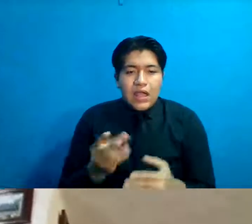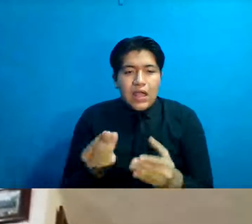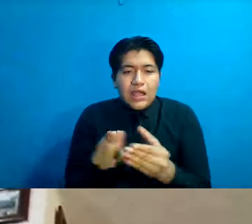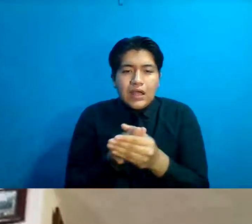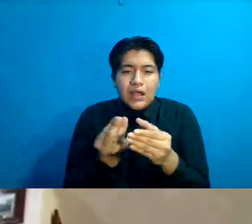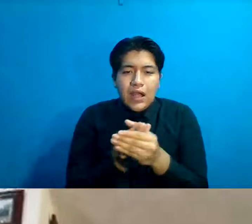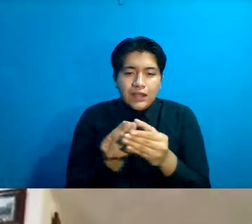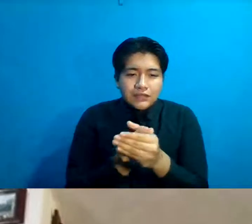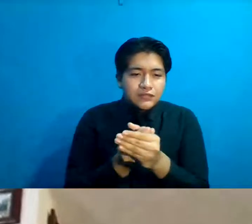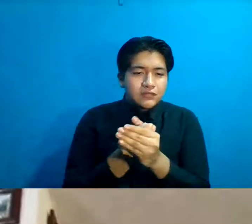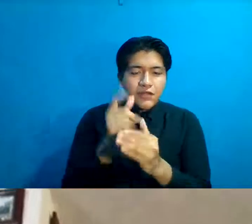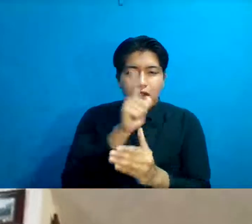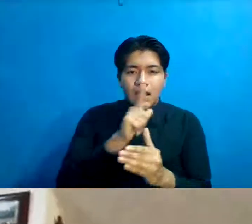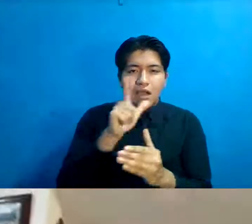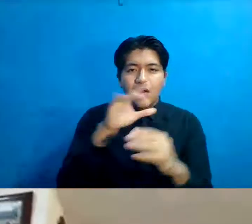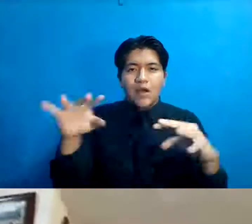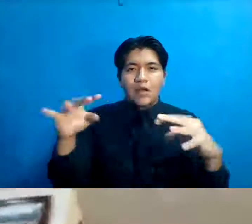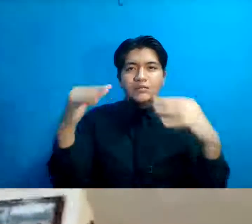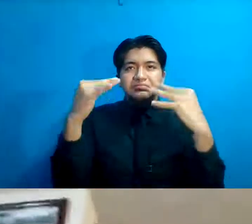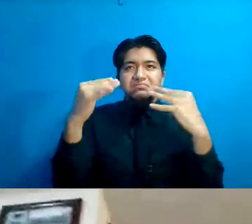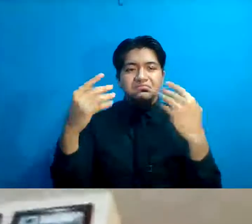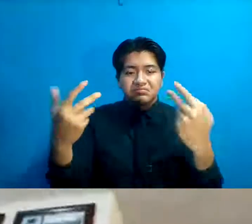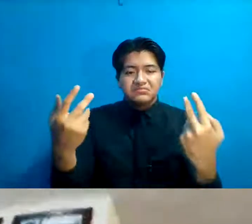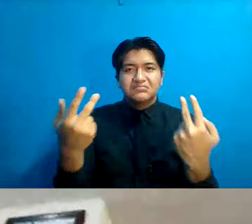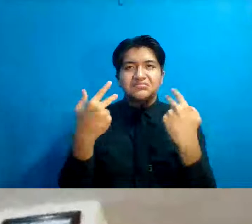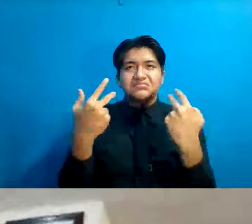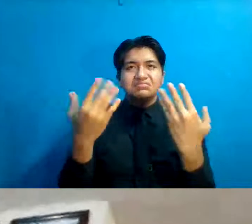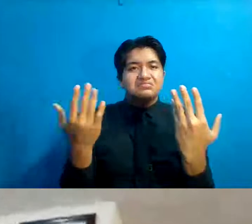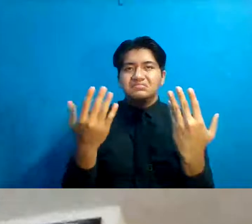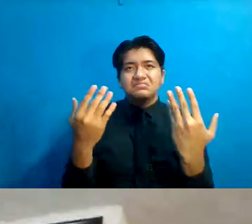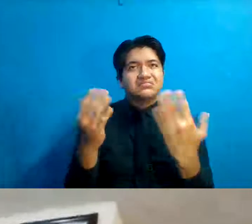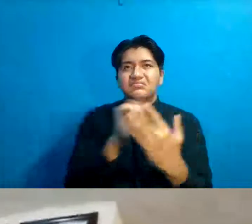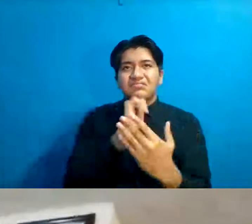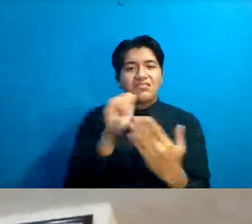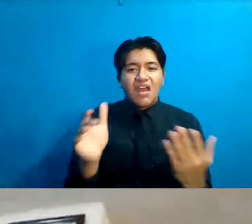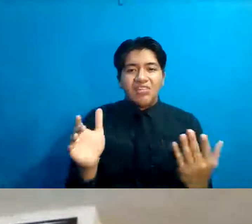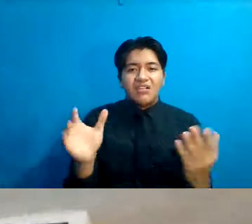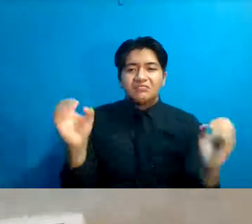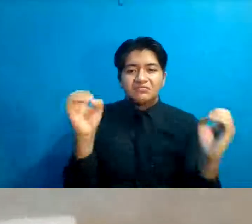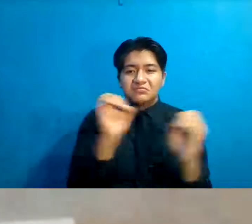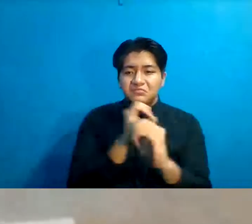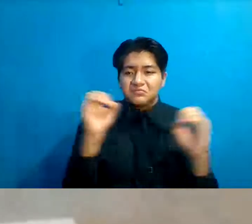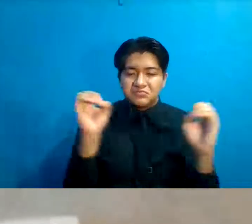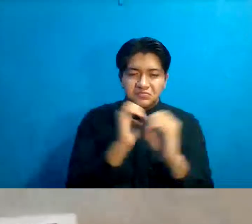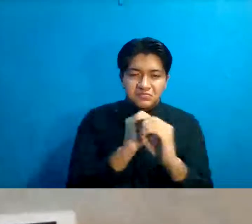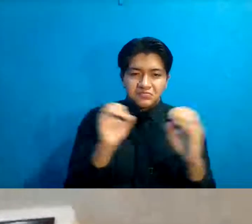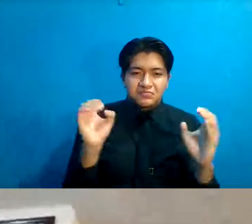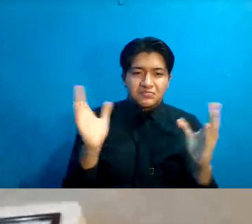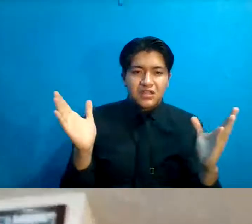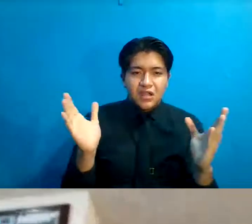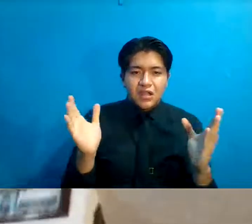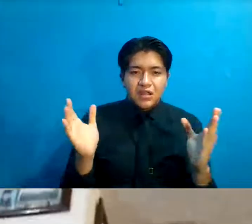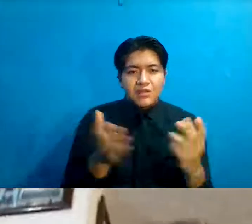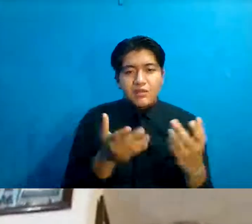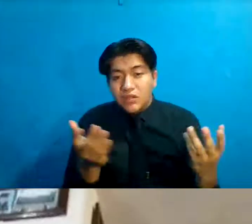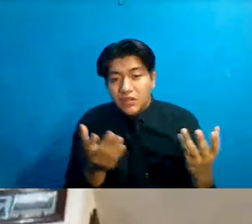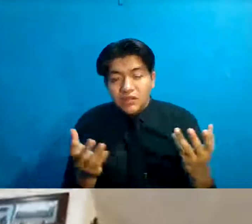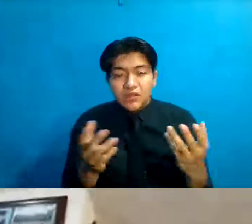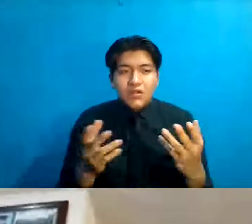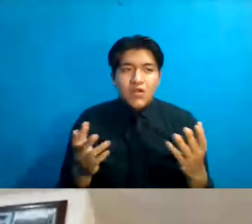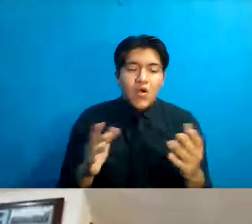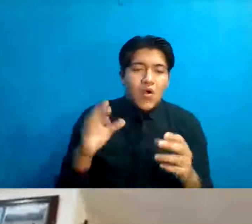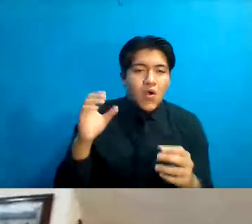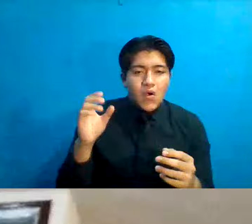materna. Que todos los días pues encendieran sus dispositivos y se pusieran